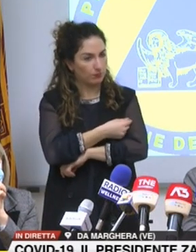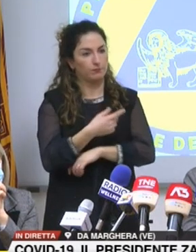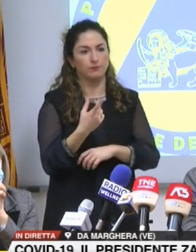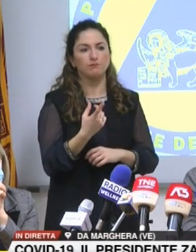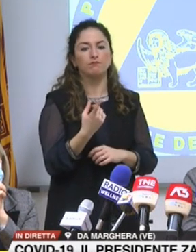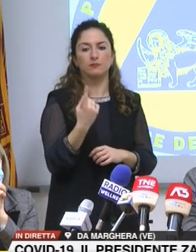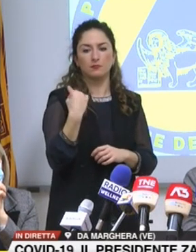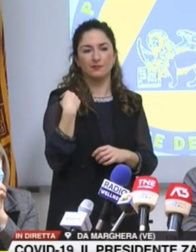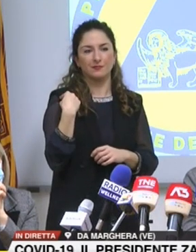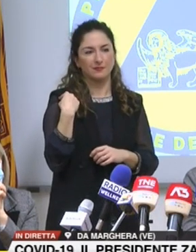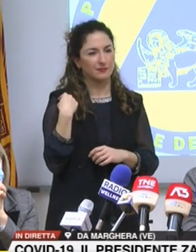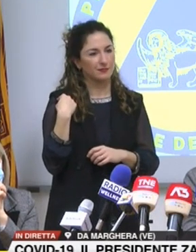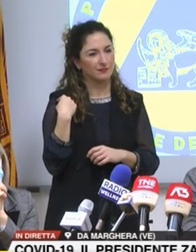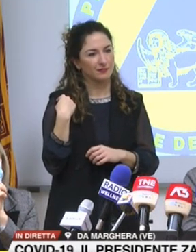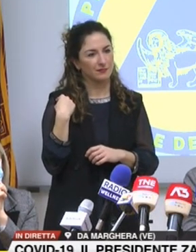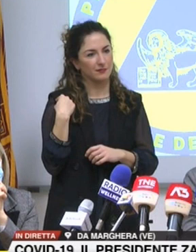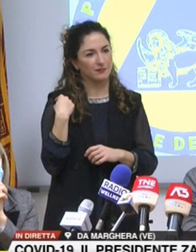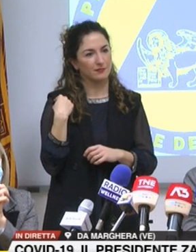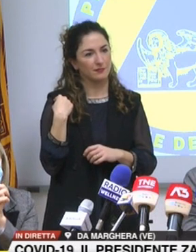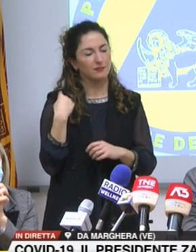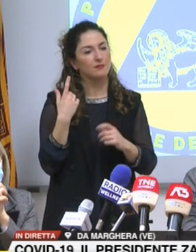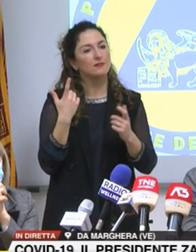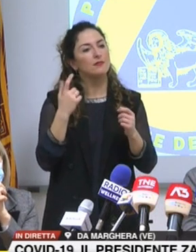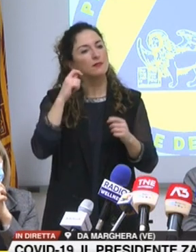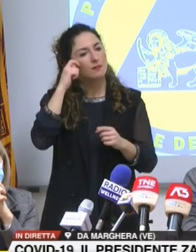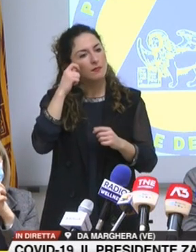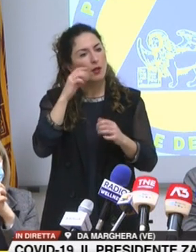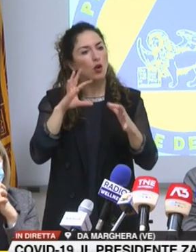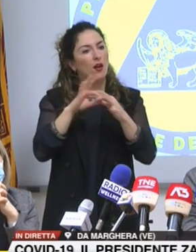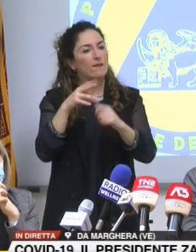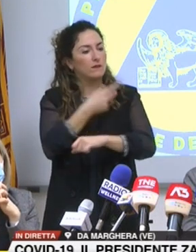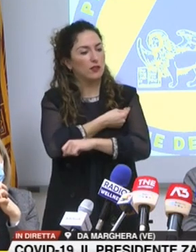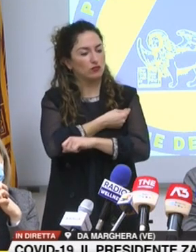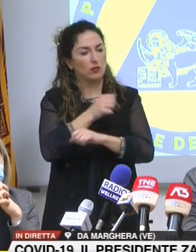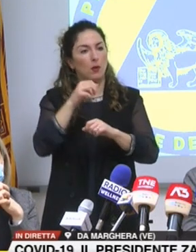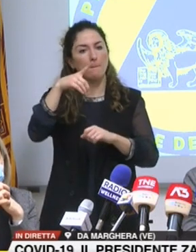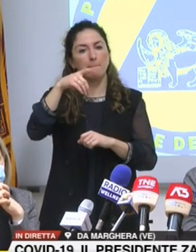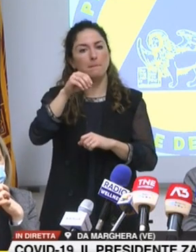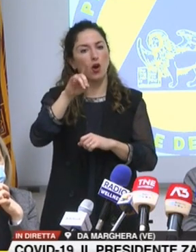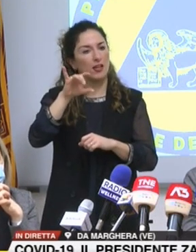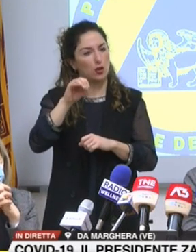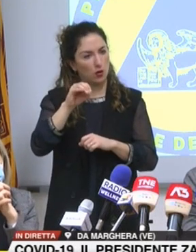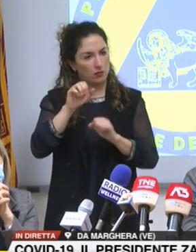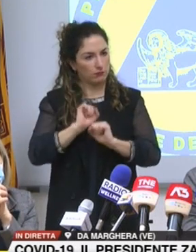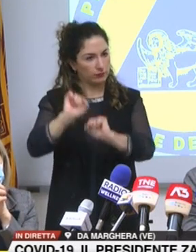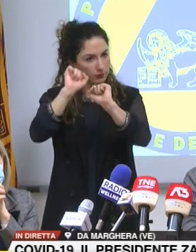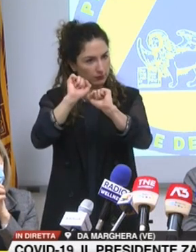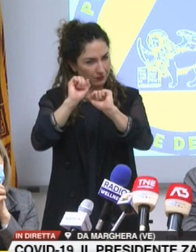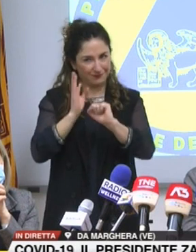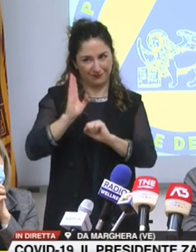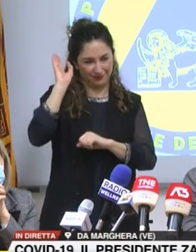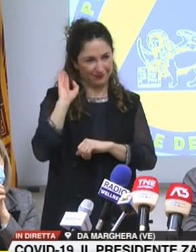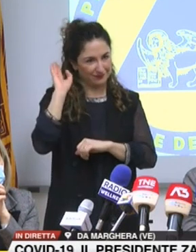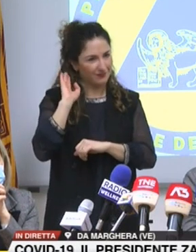ieri un servizio bellissimo sul vaccino antipolio e il fatto che per esempio non fu